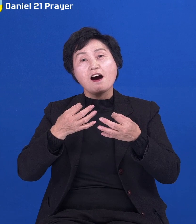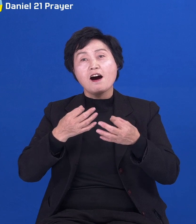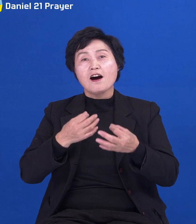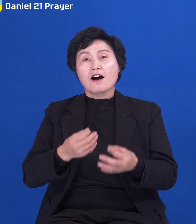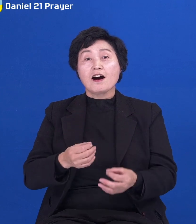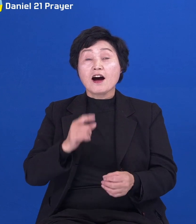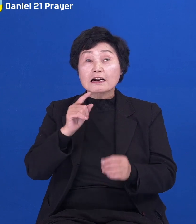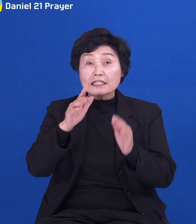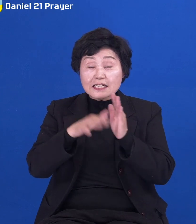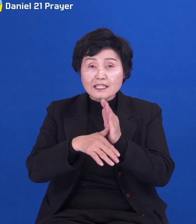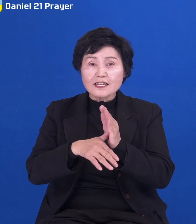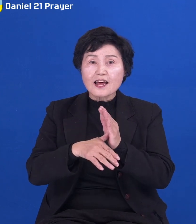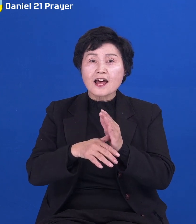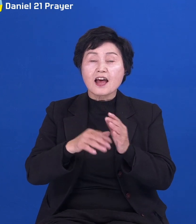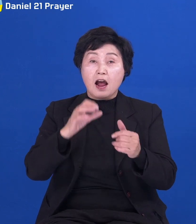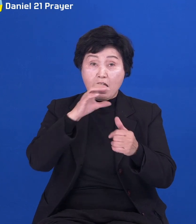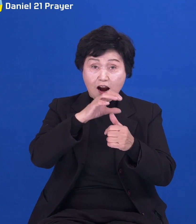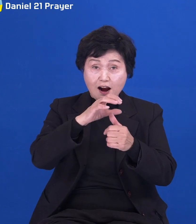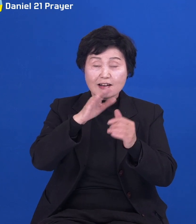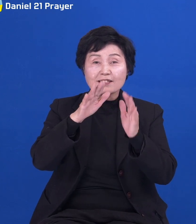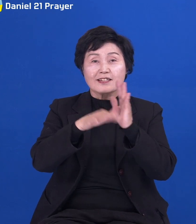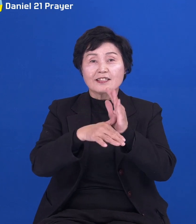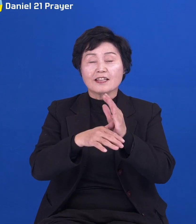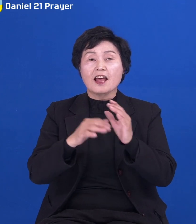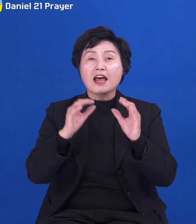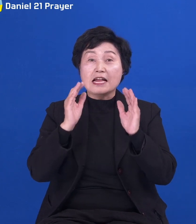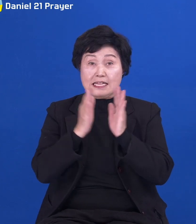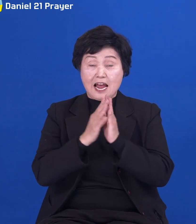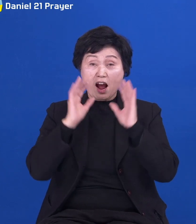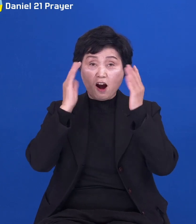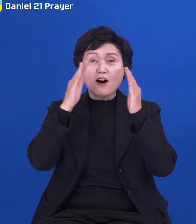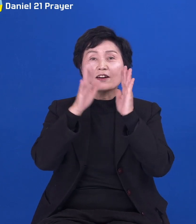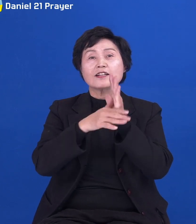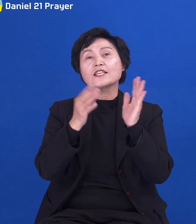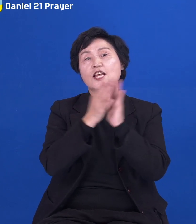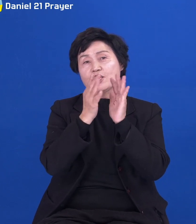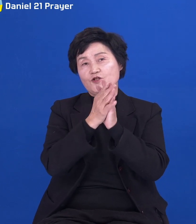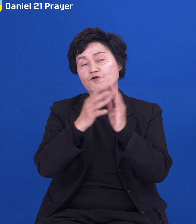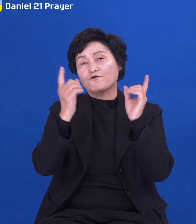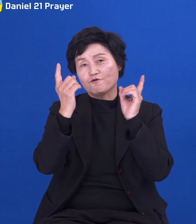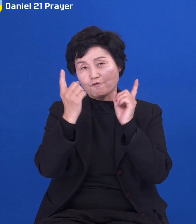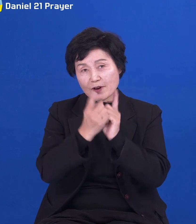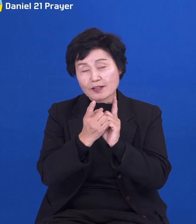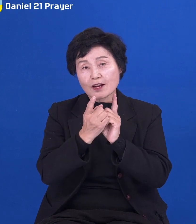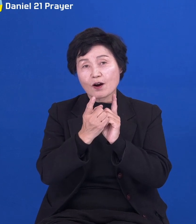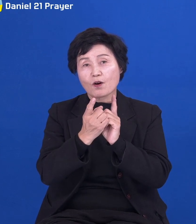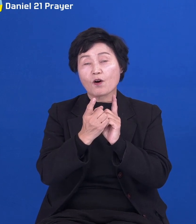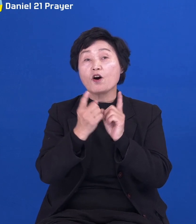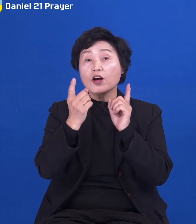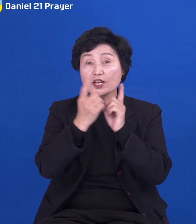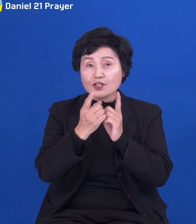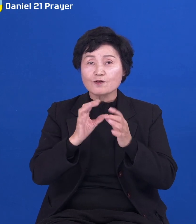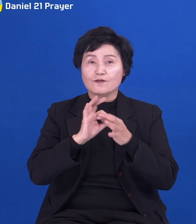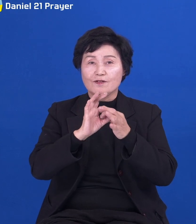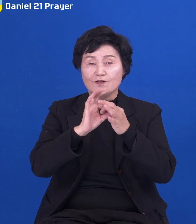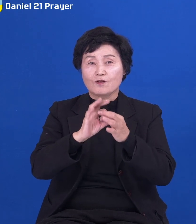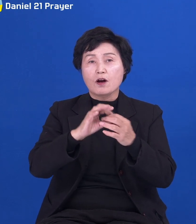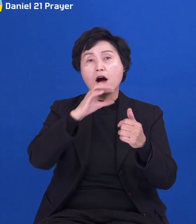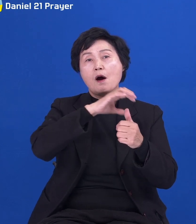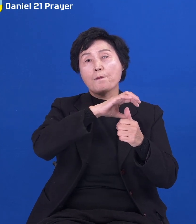어린 친구를 만나게 해주셨고 그 친구로 인해서 1년 2달 만에 보이브 감옥에서 풀려나게 되었어요.